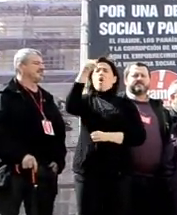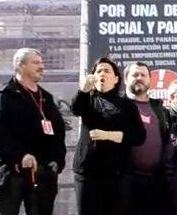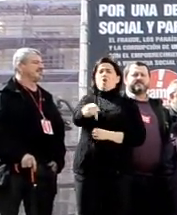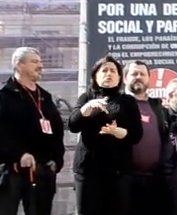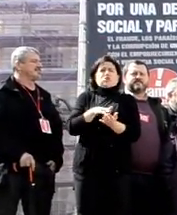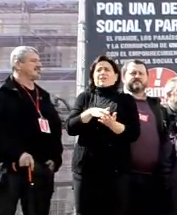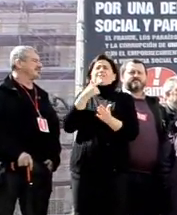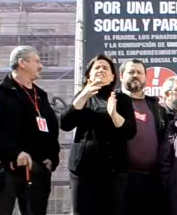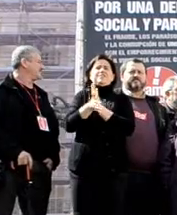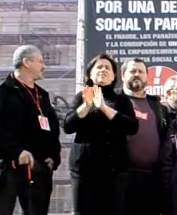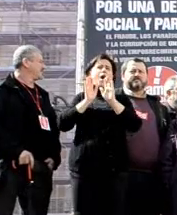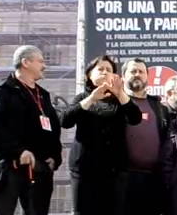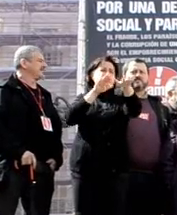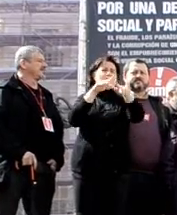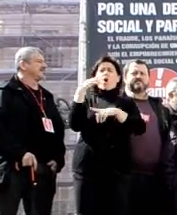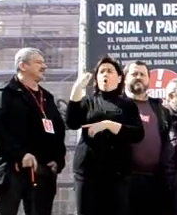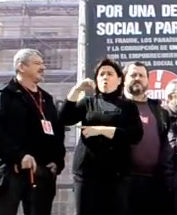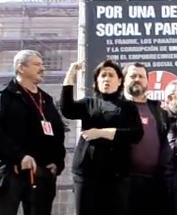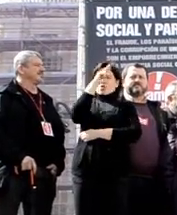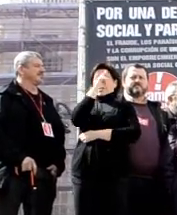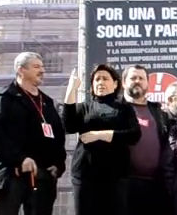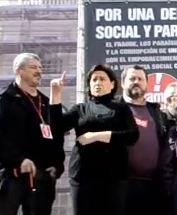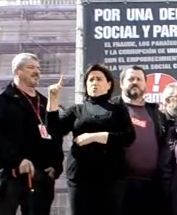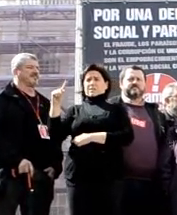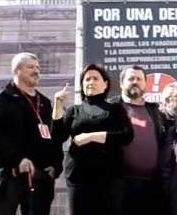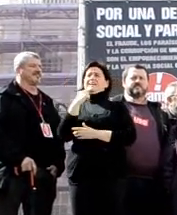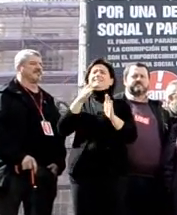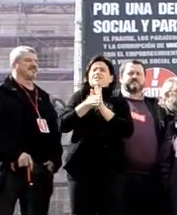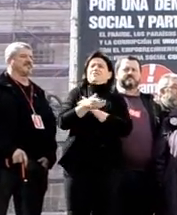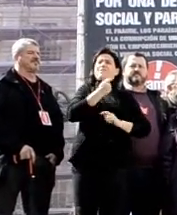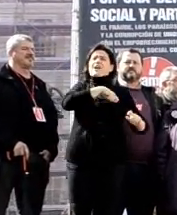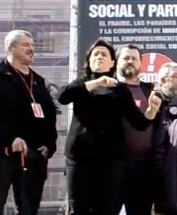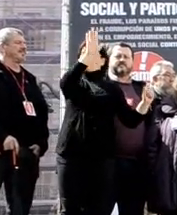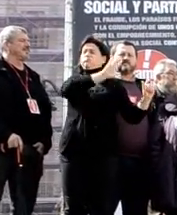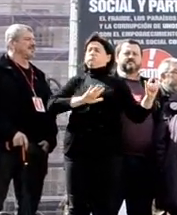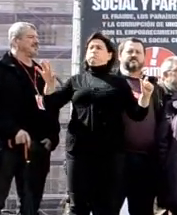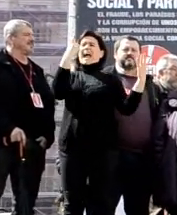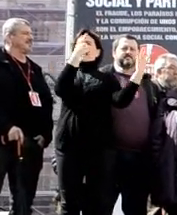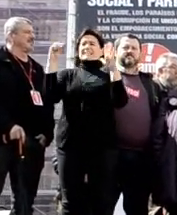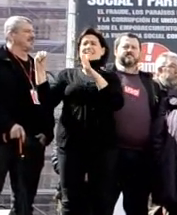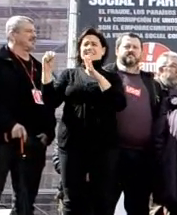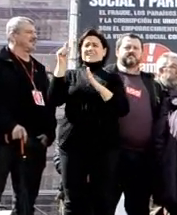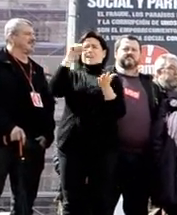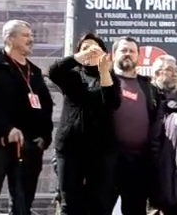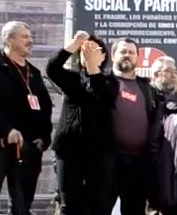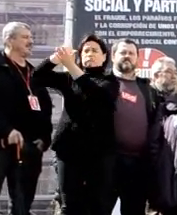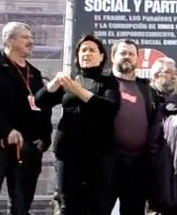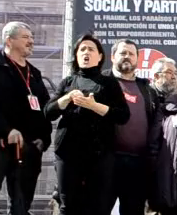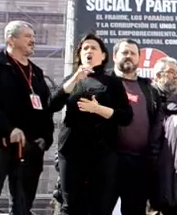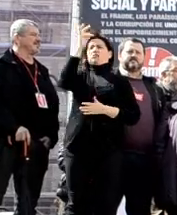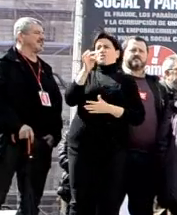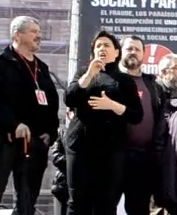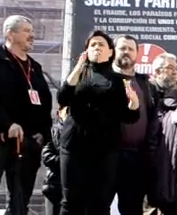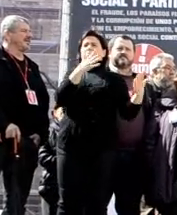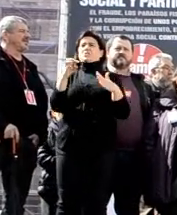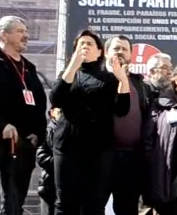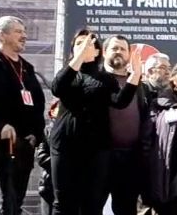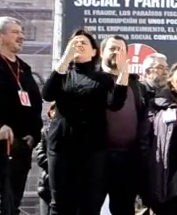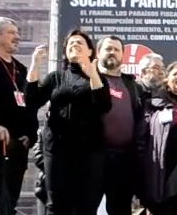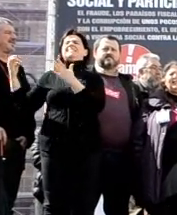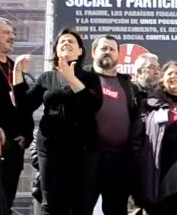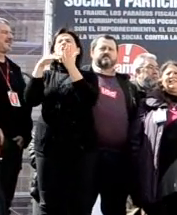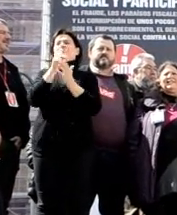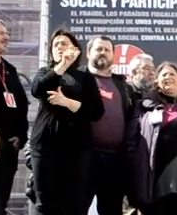salido solamente en Madrid a la calle, hemos salido en más de 60 ciudades en España, en total unas 300.000 personas,